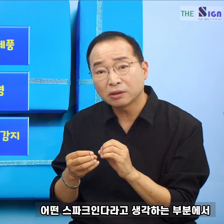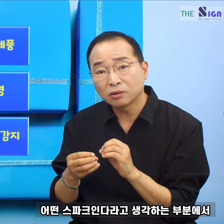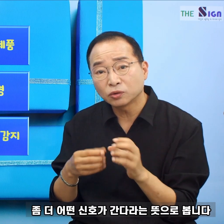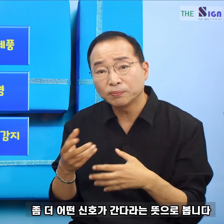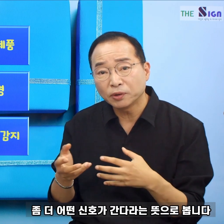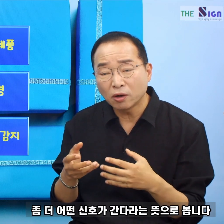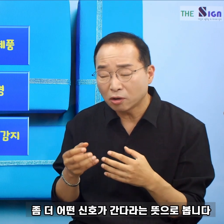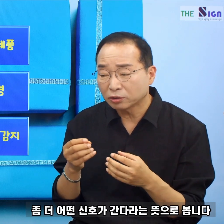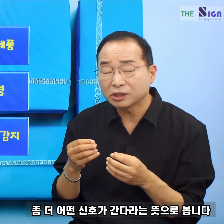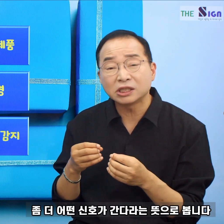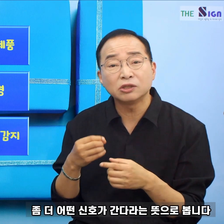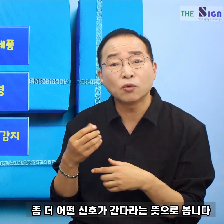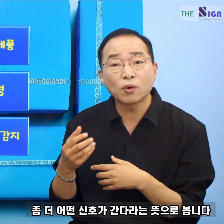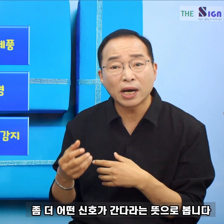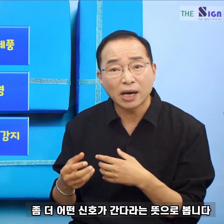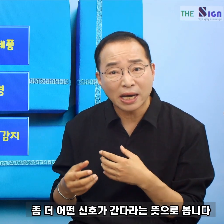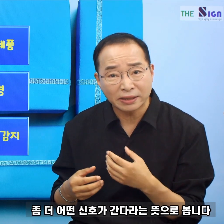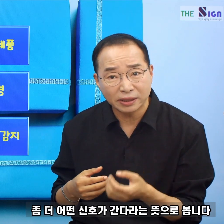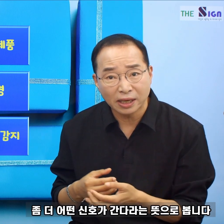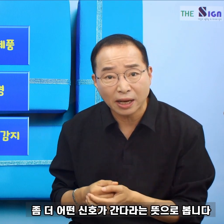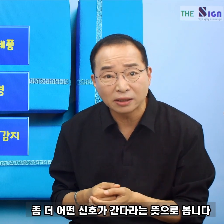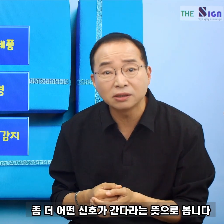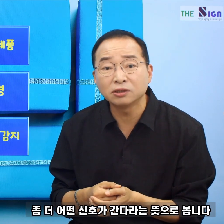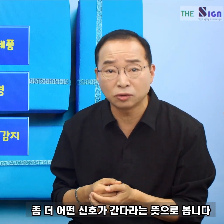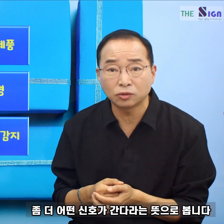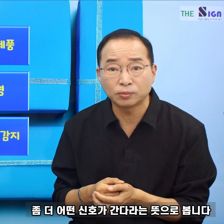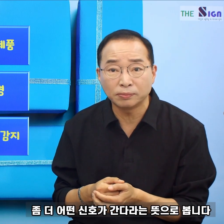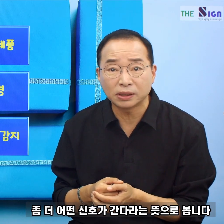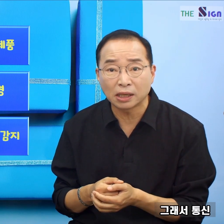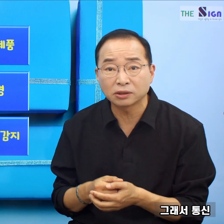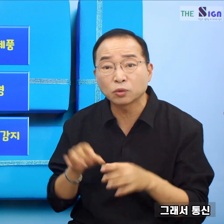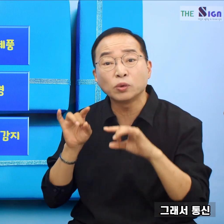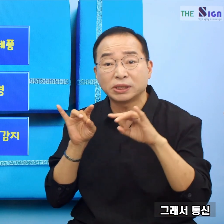좀 더 어떤 신호가 간다라는 뜻으로 봅니다. 그래서